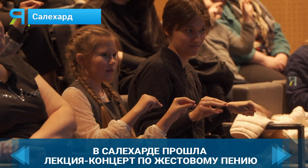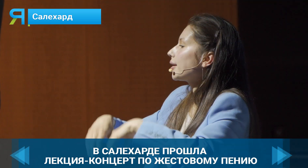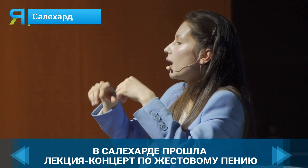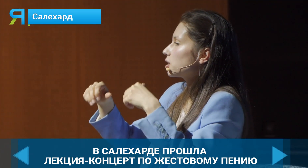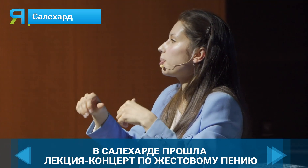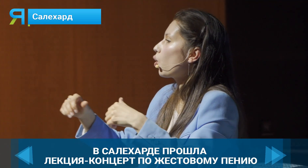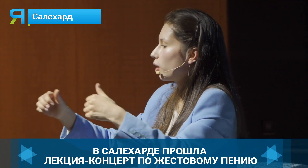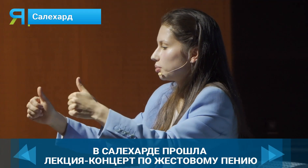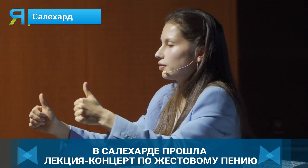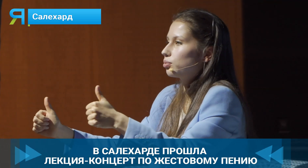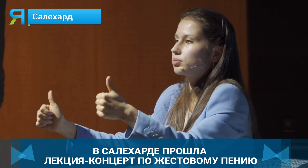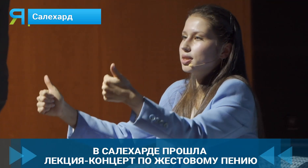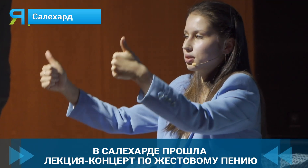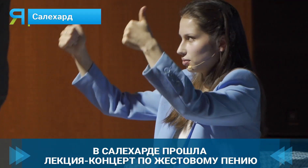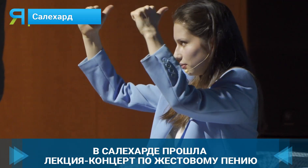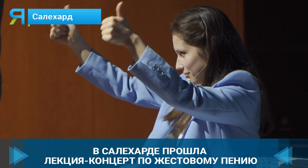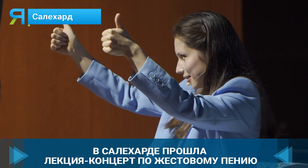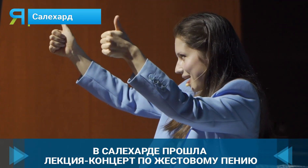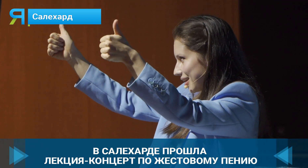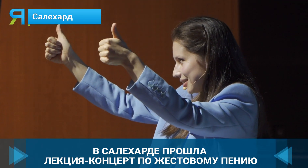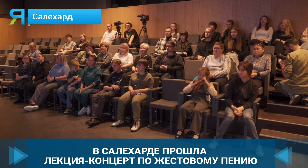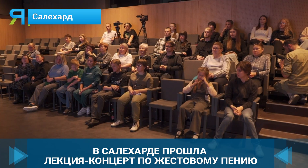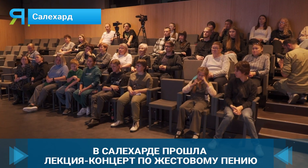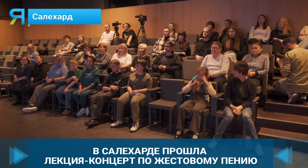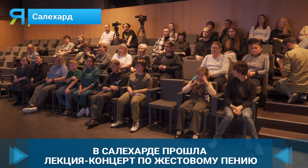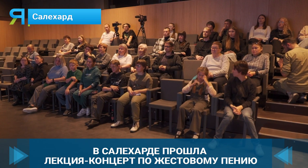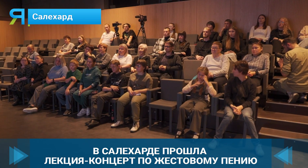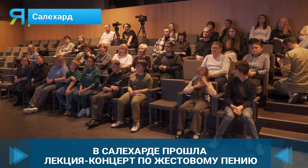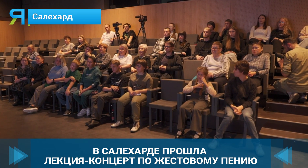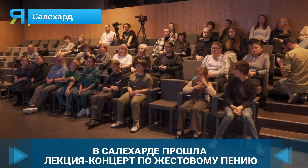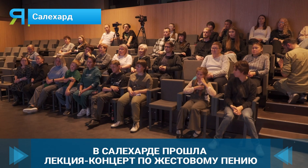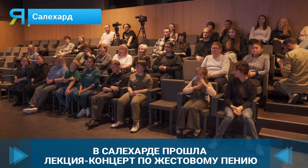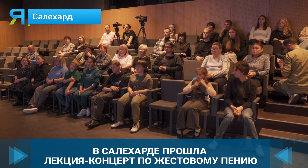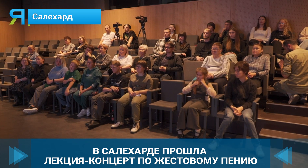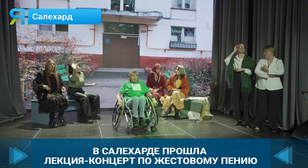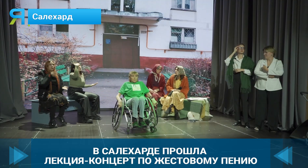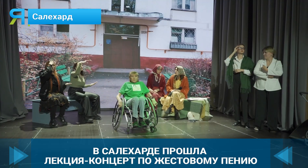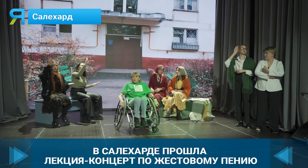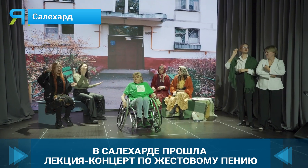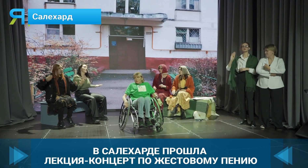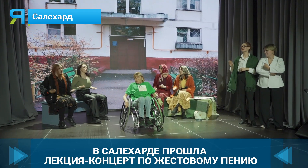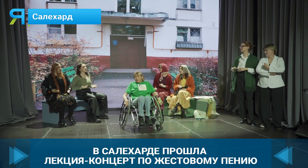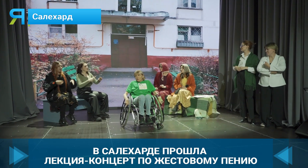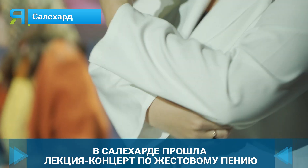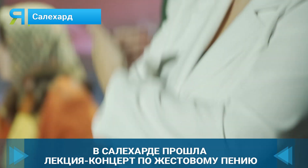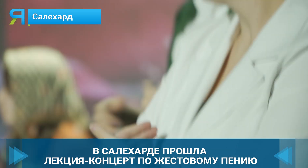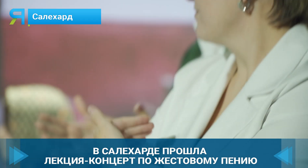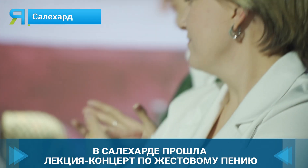Я спокоен, мы с вами будем делать. Класс! Не глухонемой, а слабослышащий или человек с нарушением слуха. Так принято называть людей с